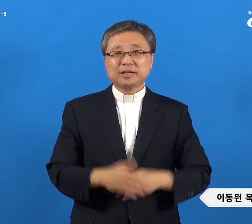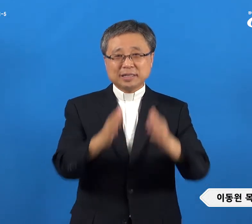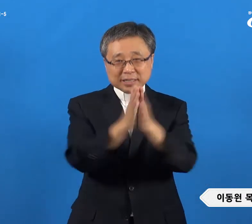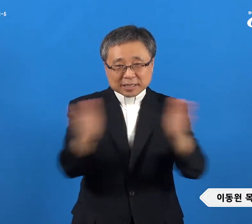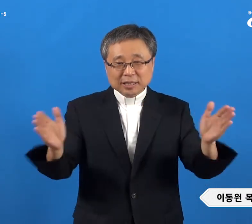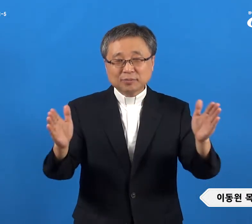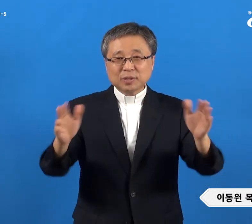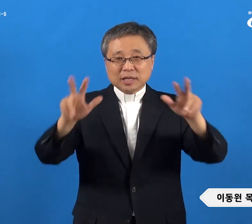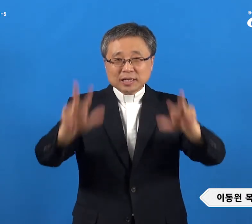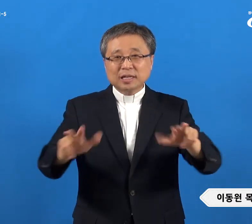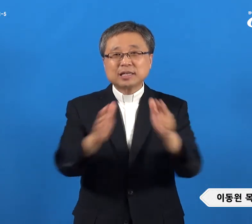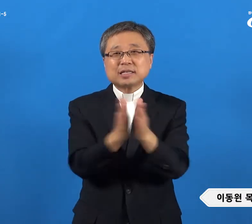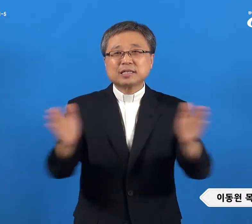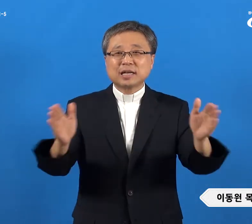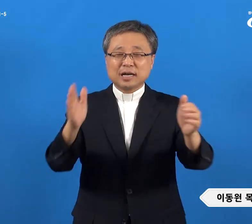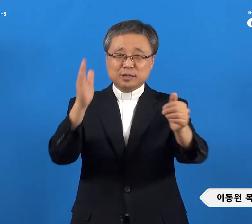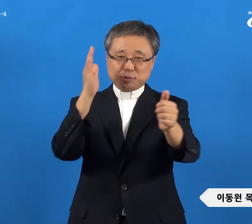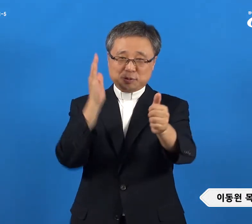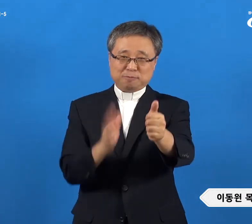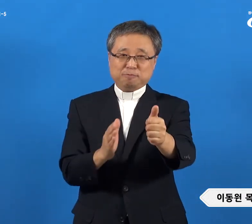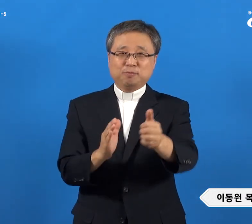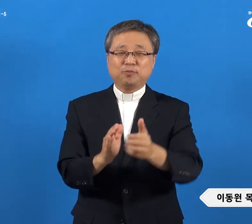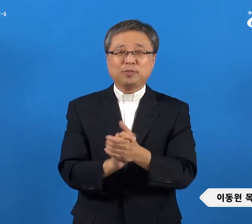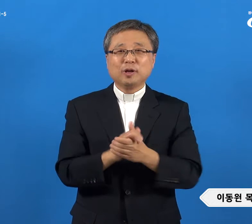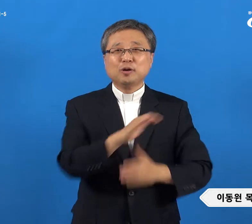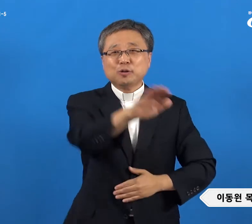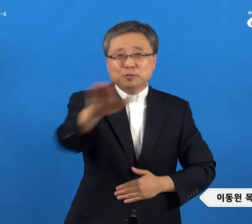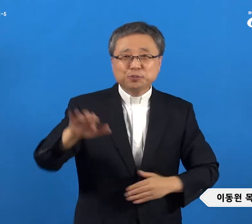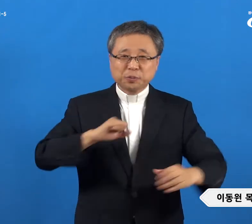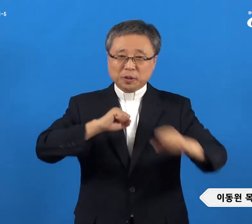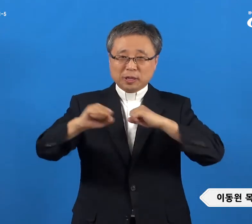시작입니다. 이제 시작하십시오. 우리의 행동으로 시작해요.